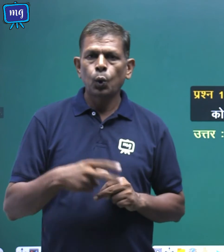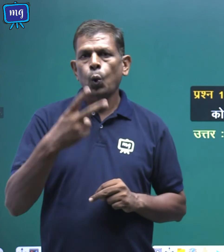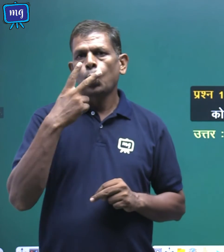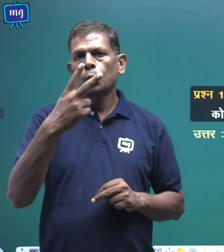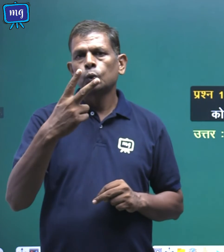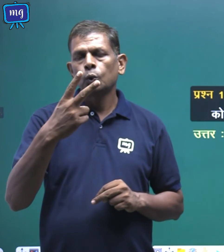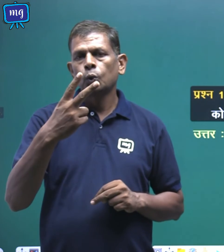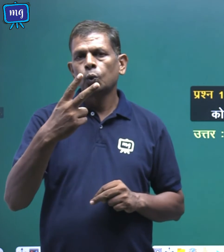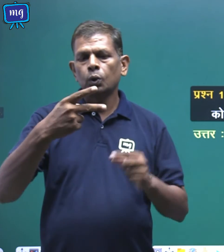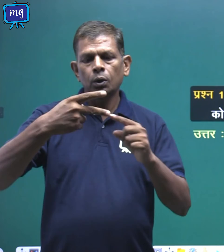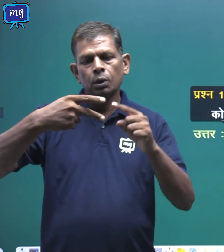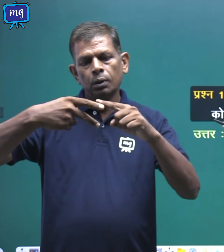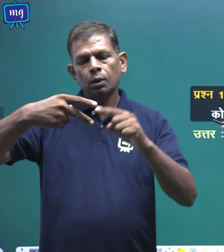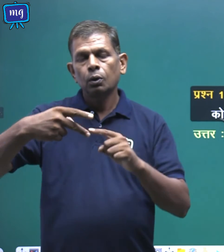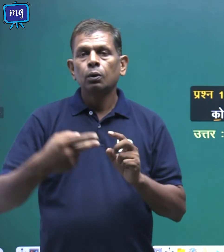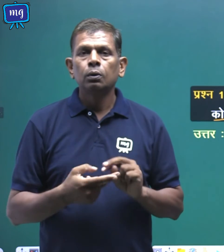2 टर्मिनल को